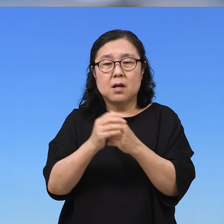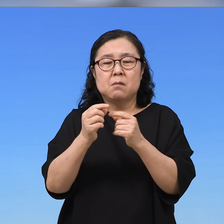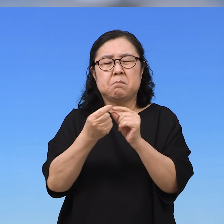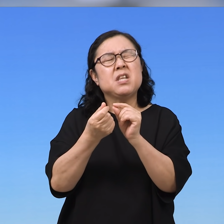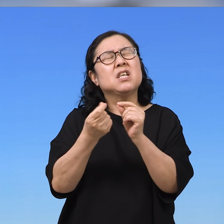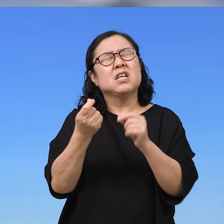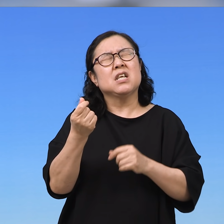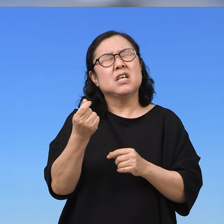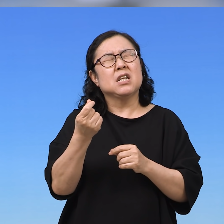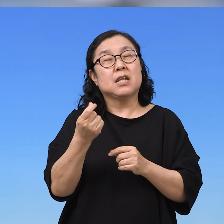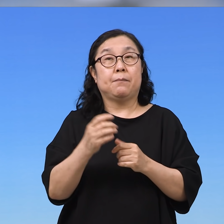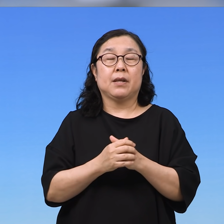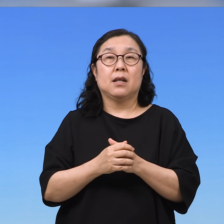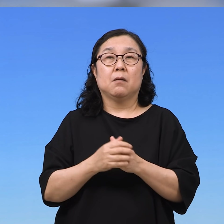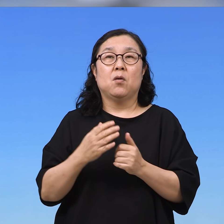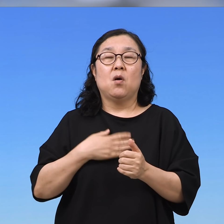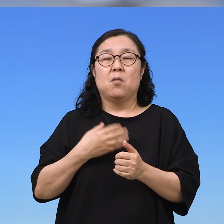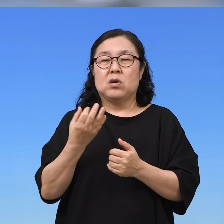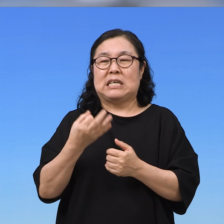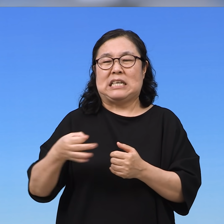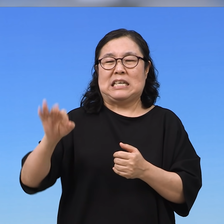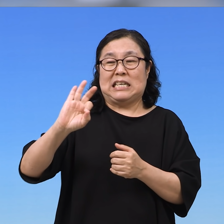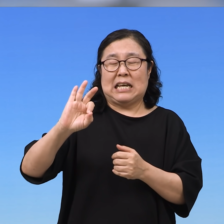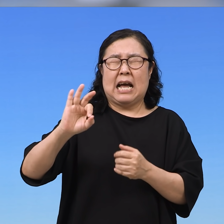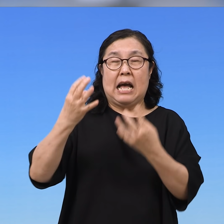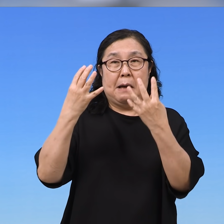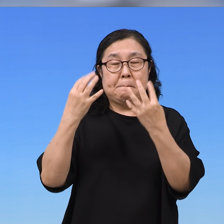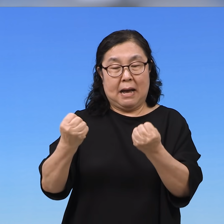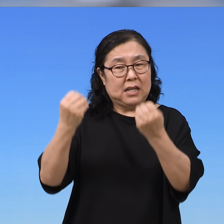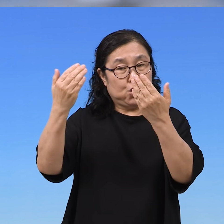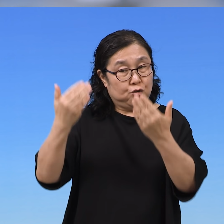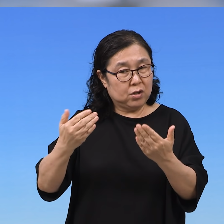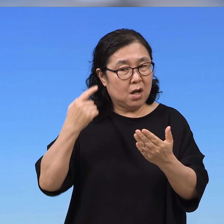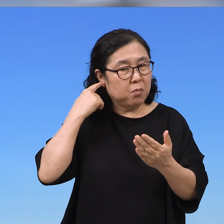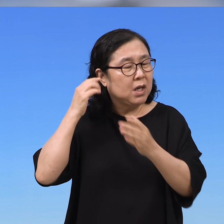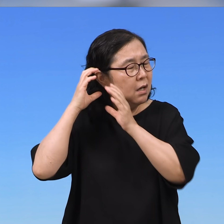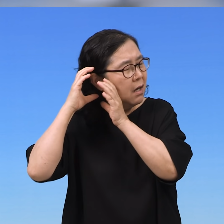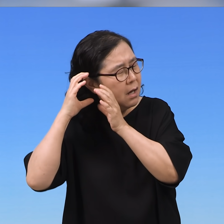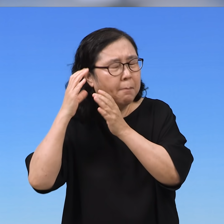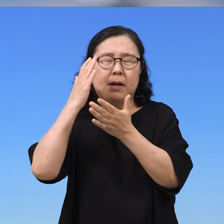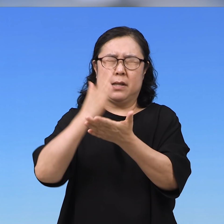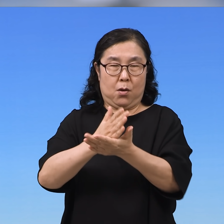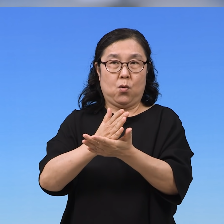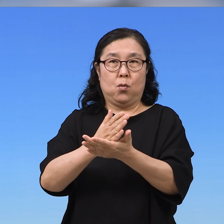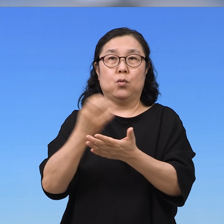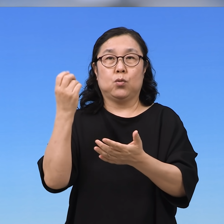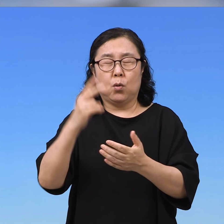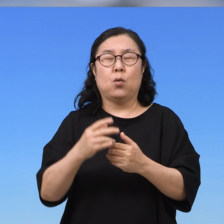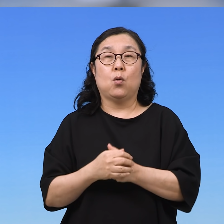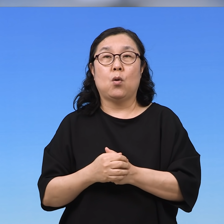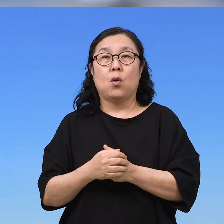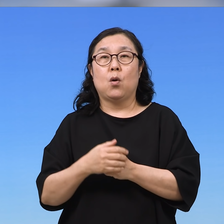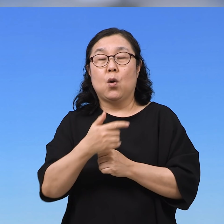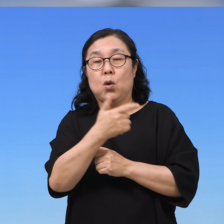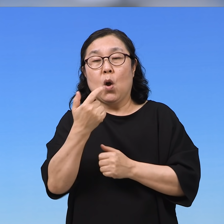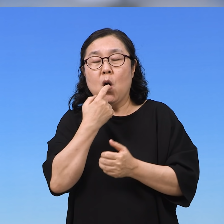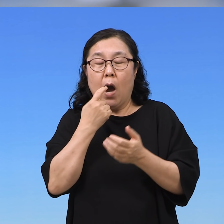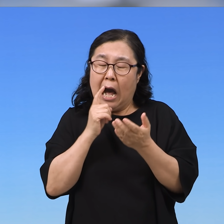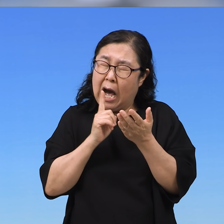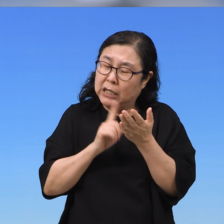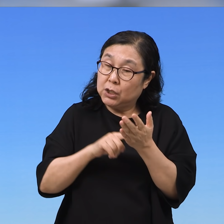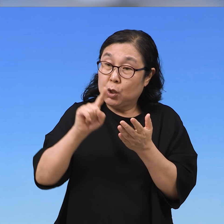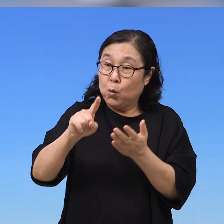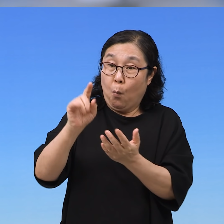그래서 지나치게 이자를 많이 준다고 그런 데 키 기울이면 안 됩니다. 또